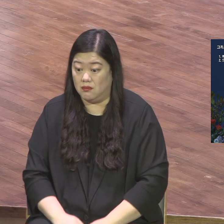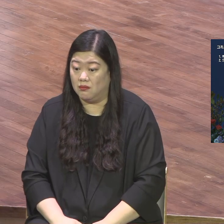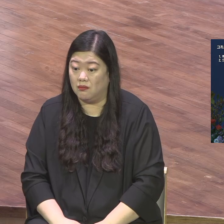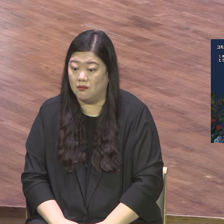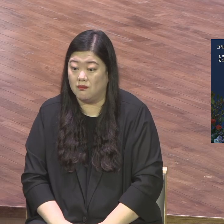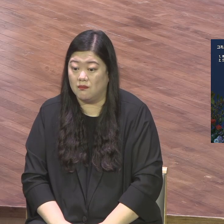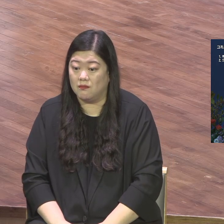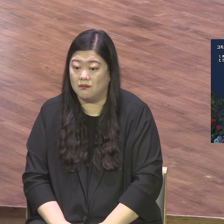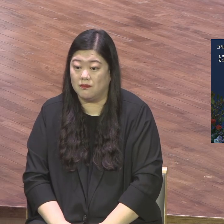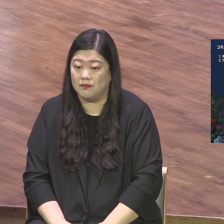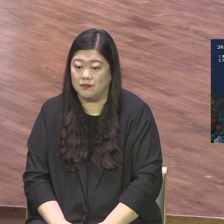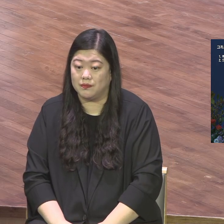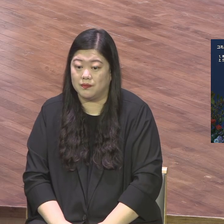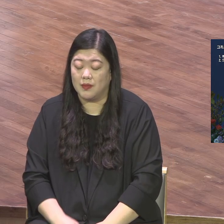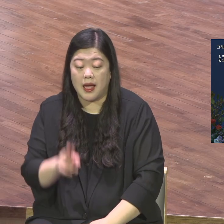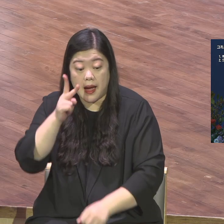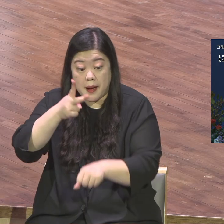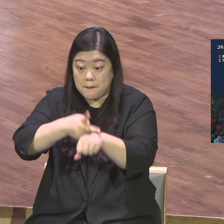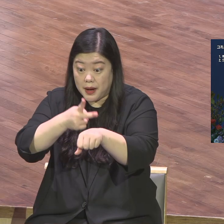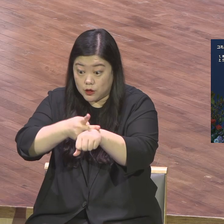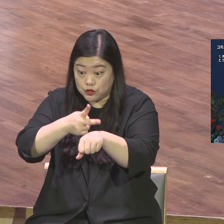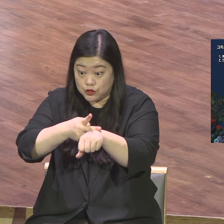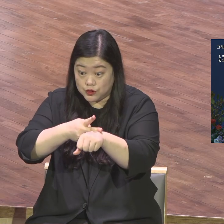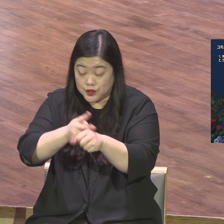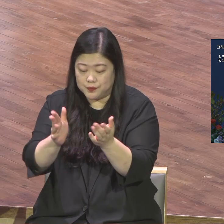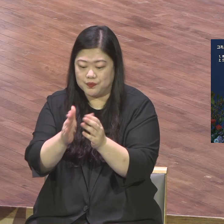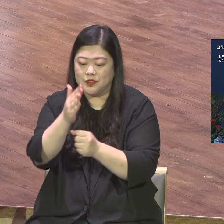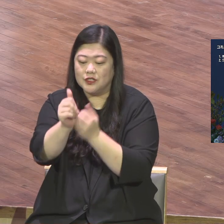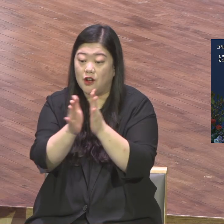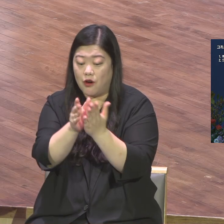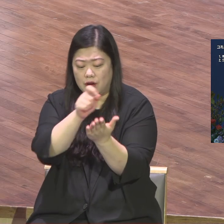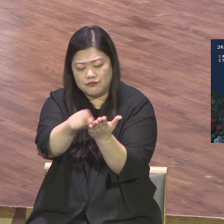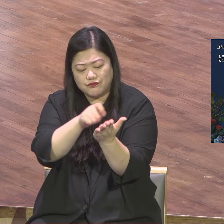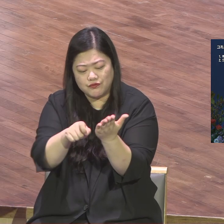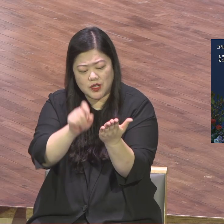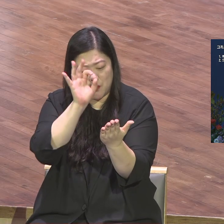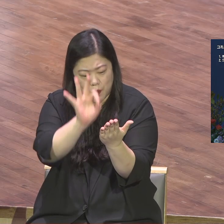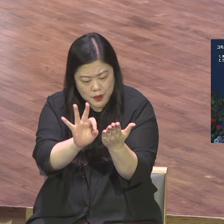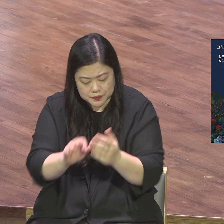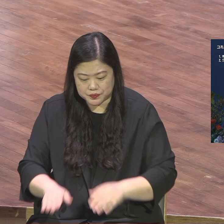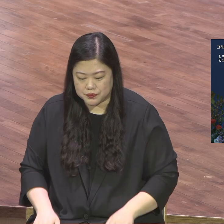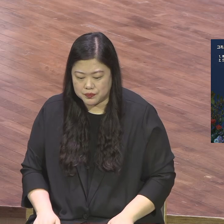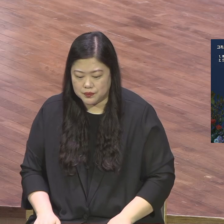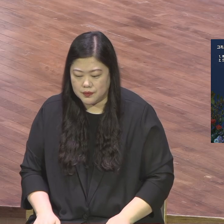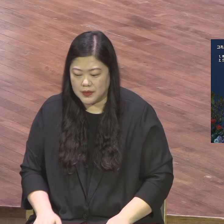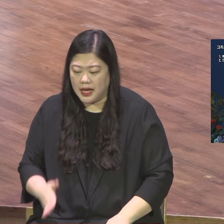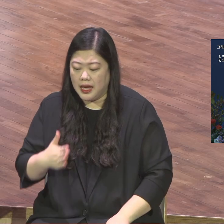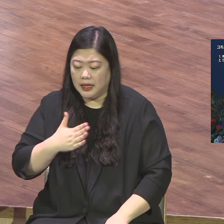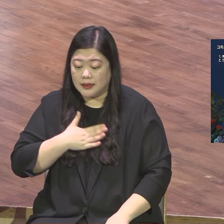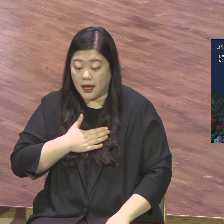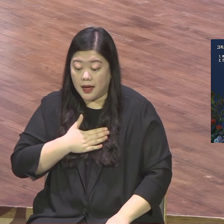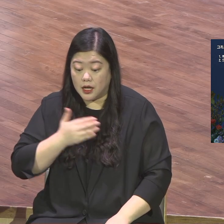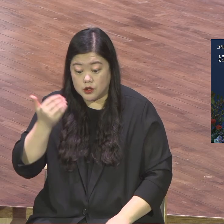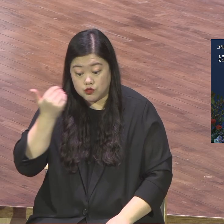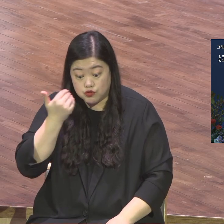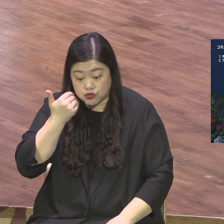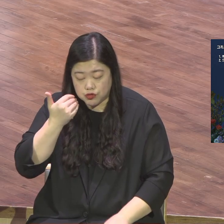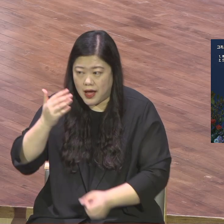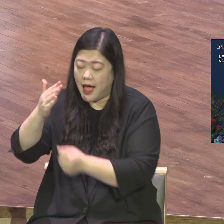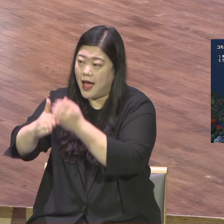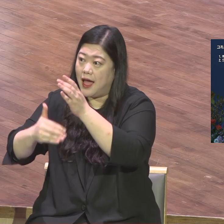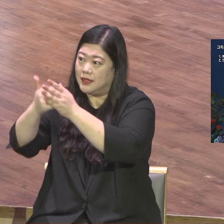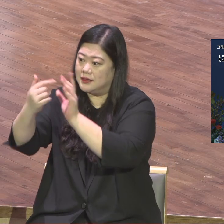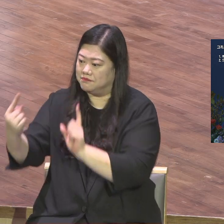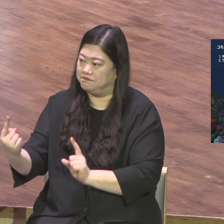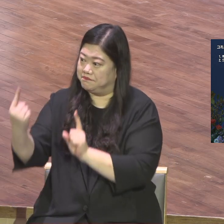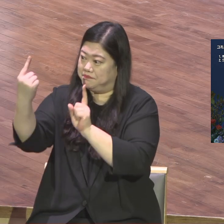바울은 이 바울이 쓴 서신서를 보면요 하나님 앞에 서 있는 바울 자신의 모습을 표현한 내용들이